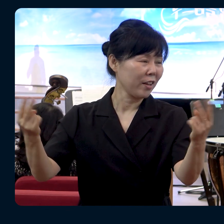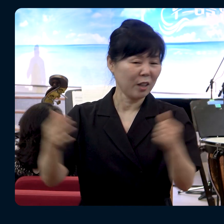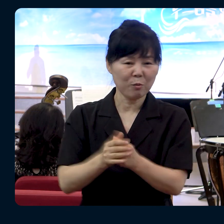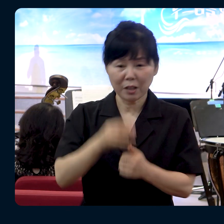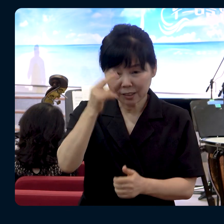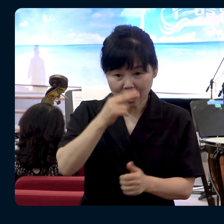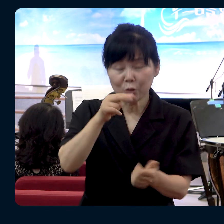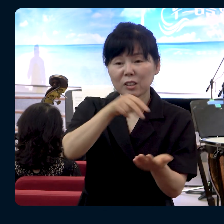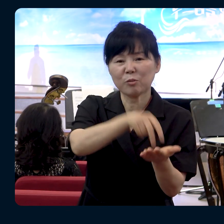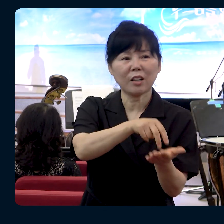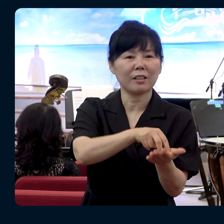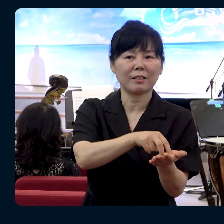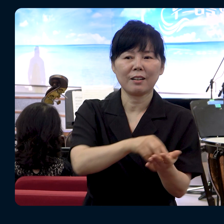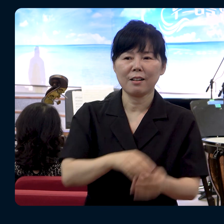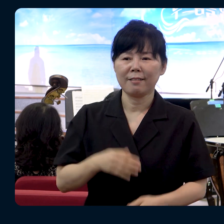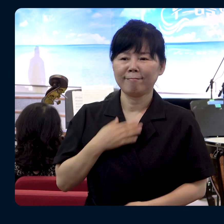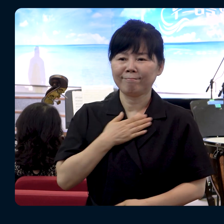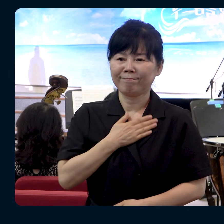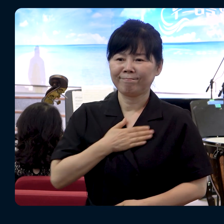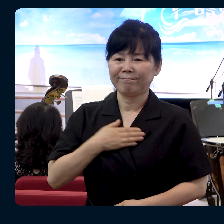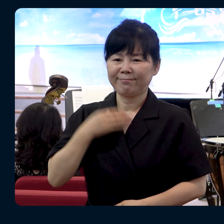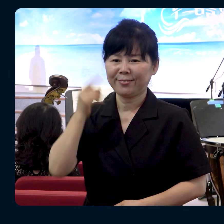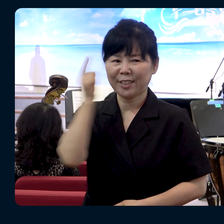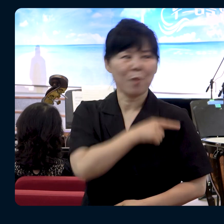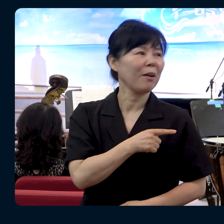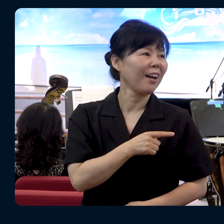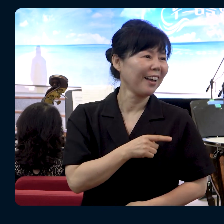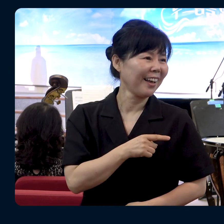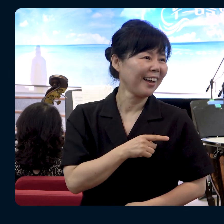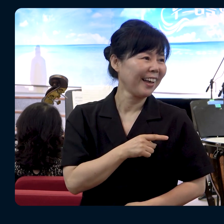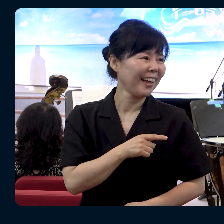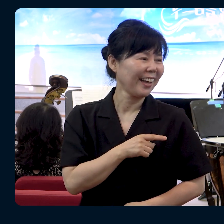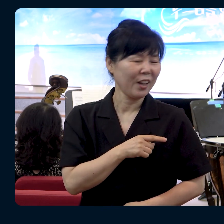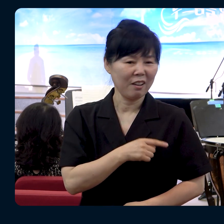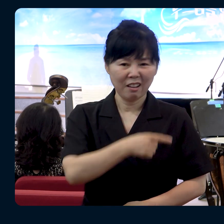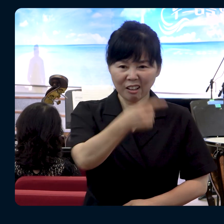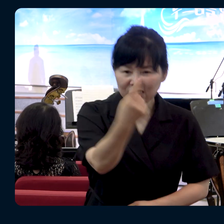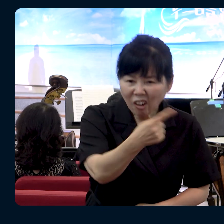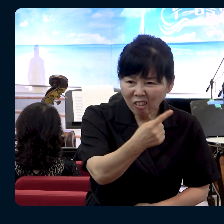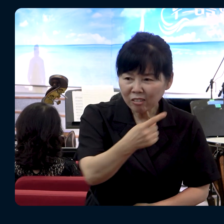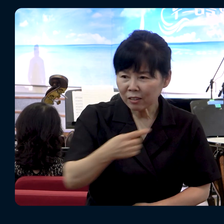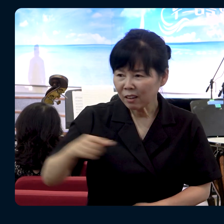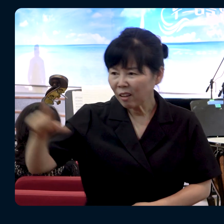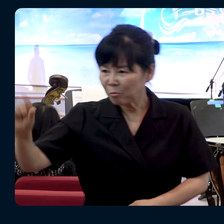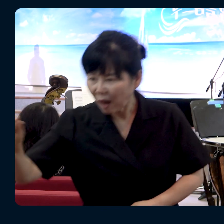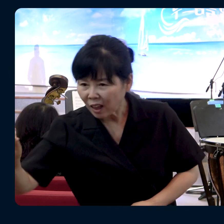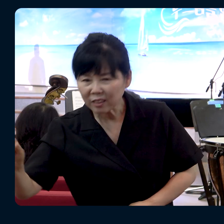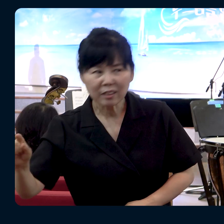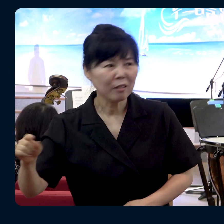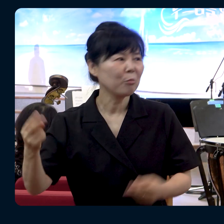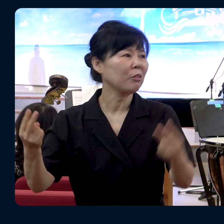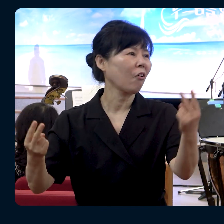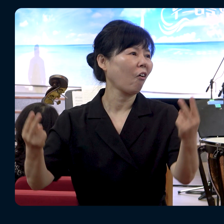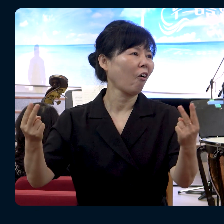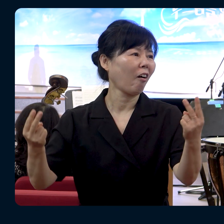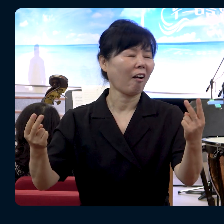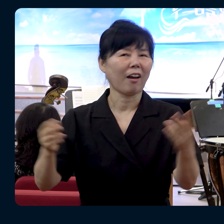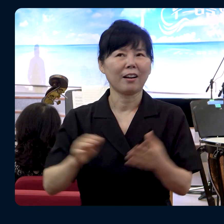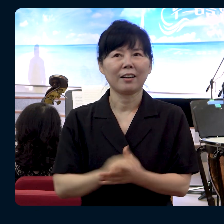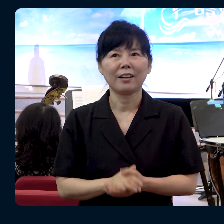사울이 듣고 이렇게 반응한 거예요. 그래서 천, 만 이런 건 다윗이